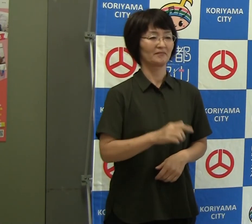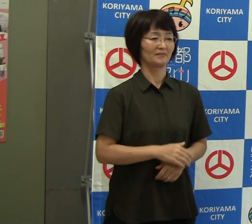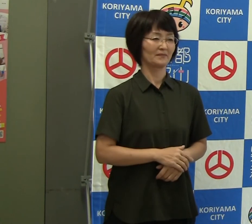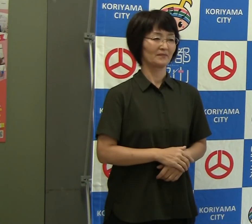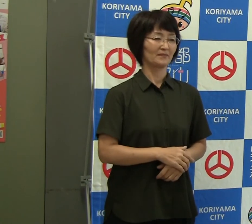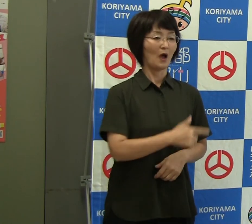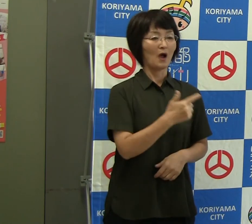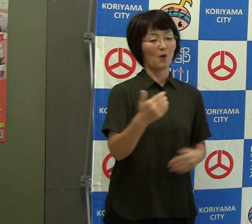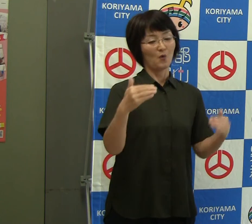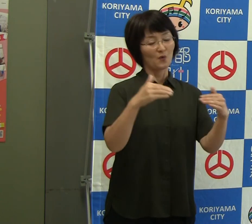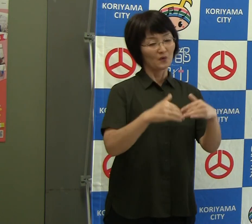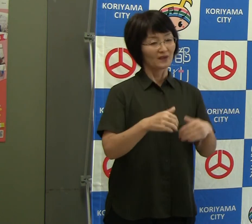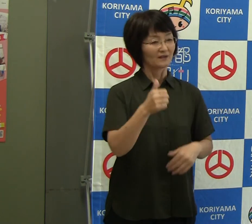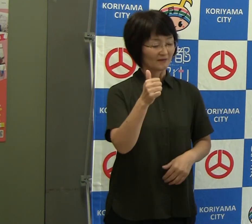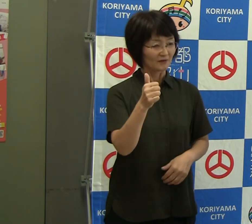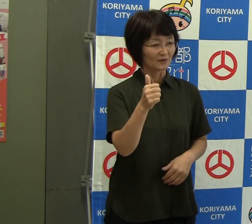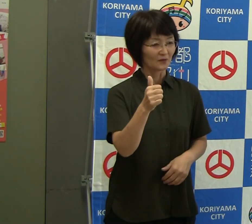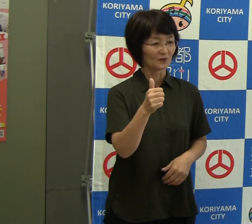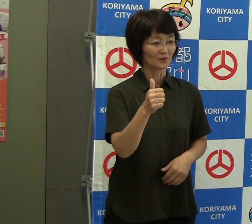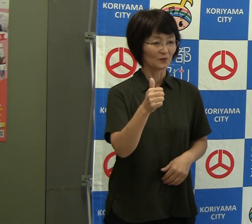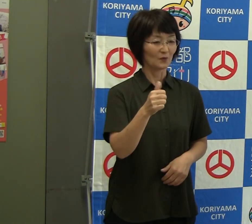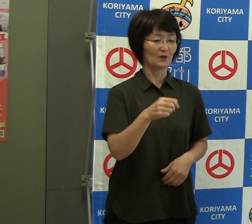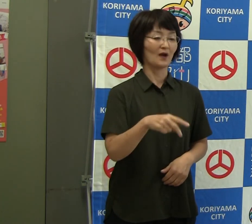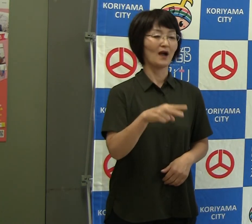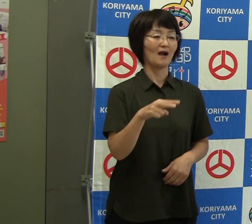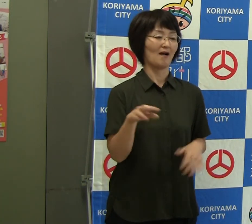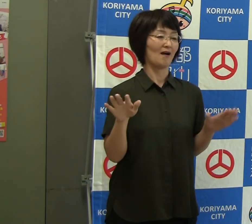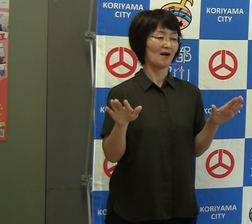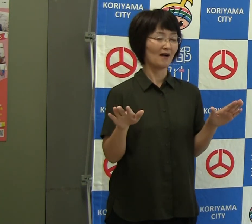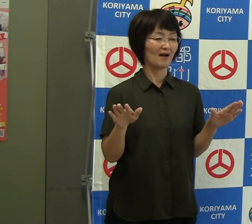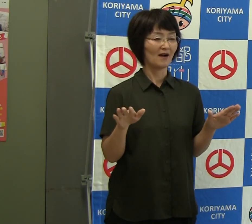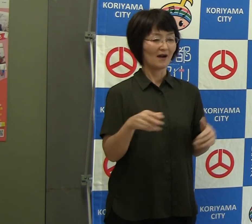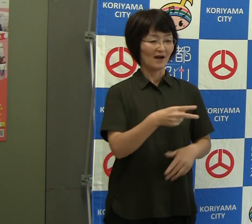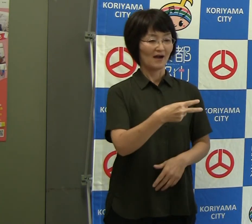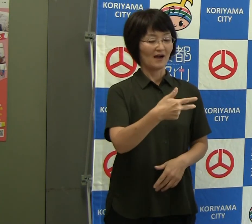ないですけど、よく考えてスポーツするというのが新しい。